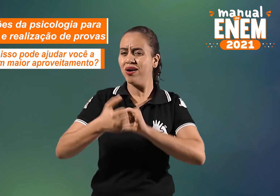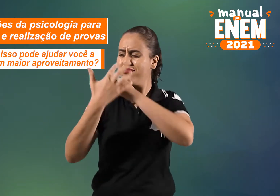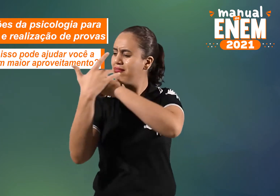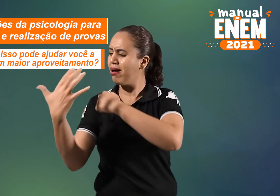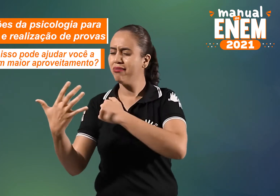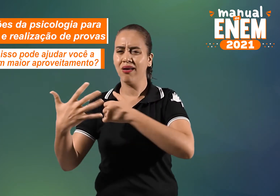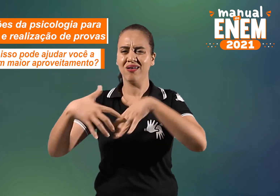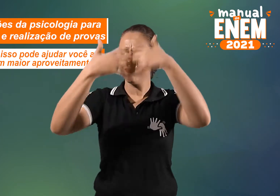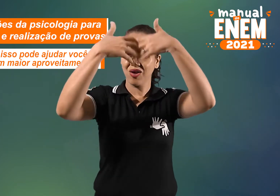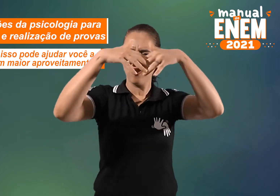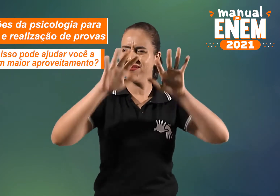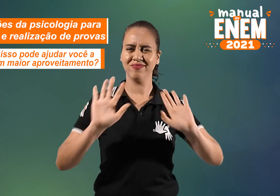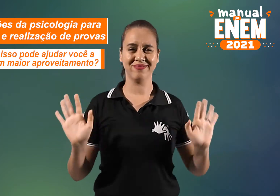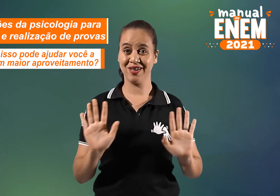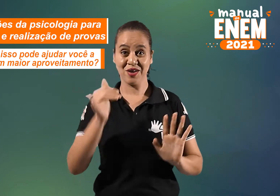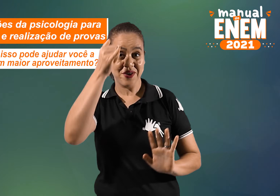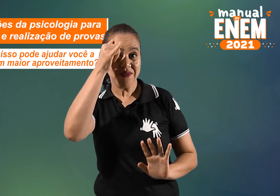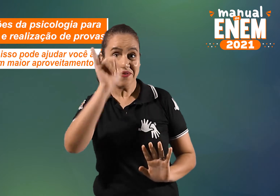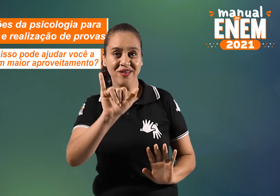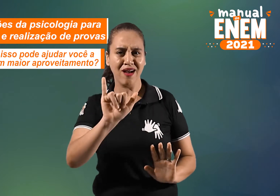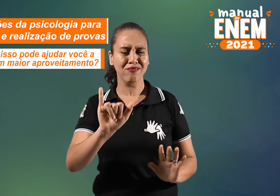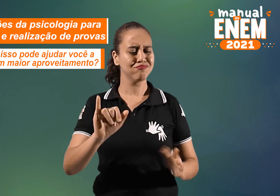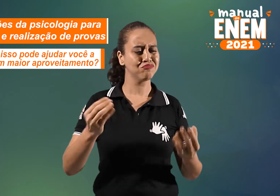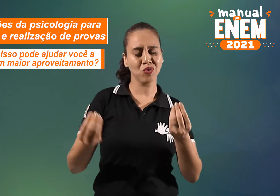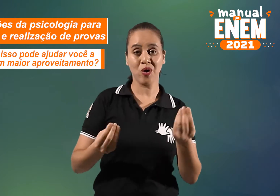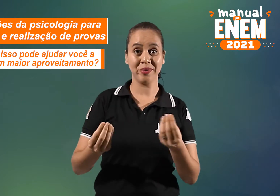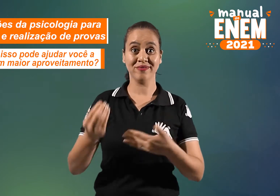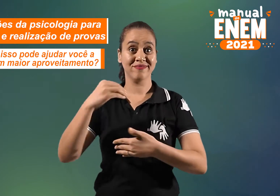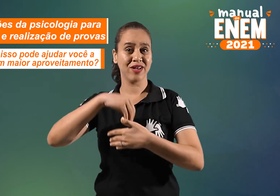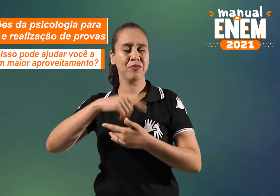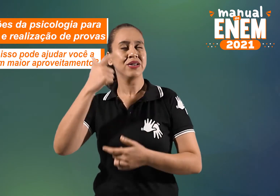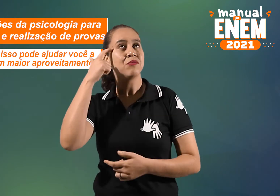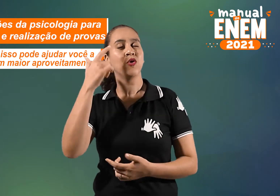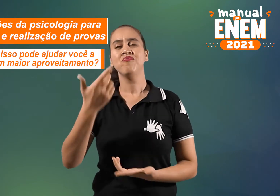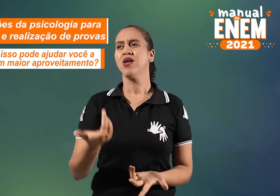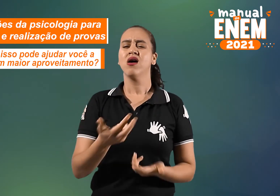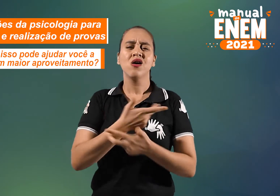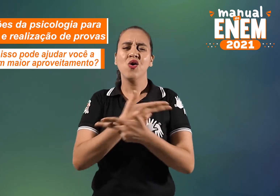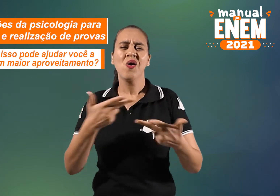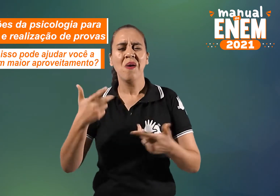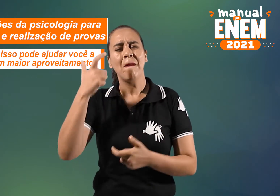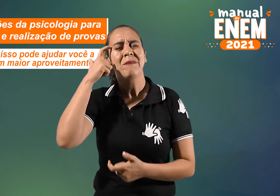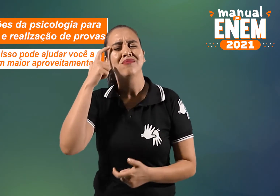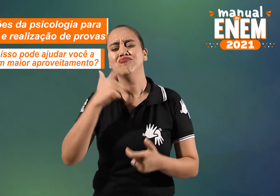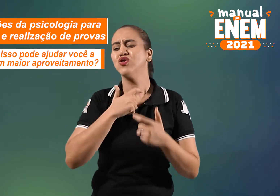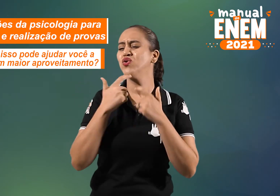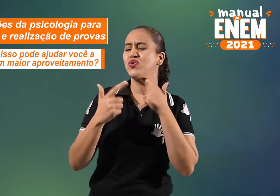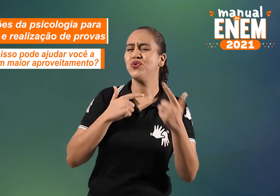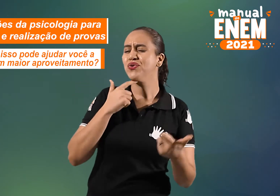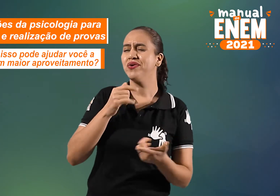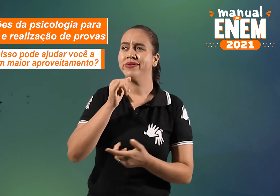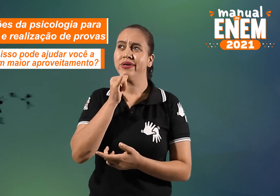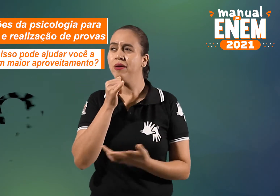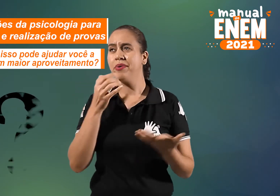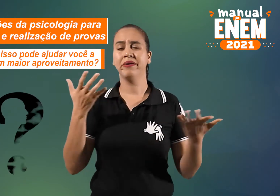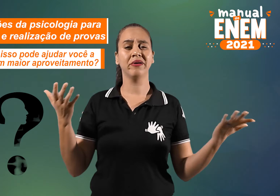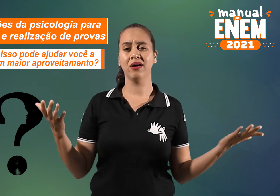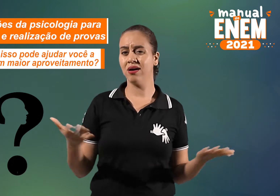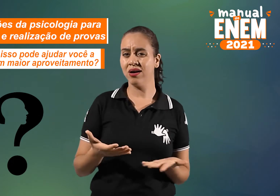distratores, por exemplo, os impulsos internos, como os pensamentos inoportunos e persistentes, como por exemplo aquele